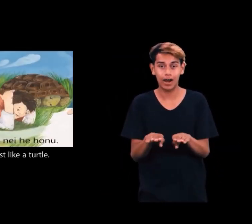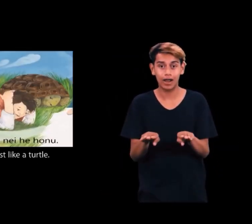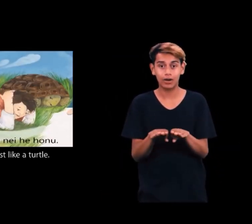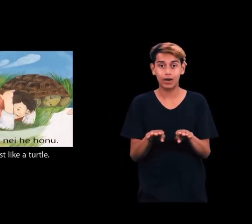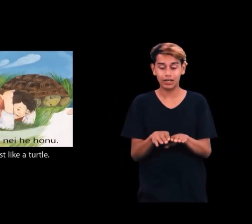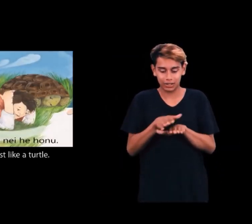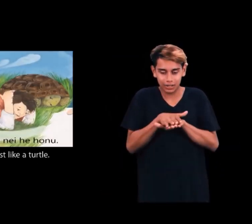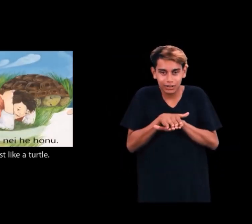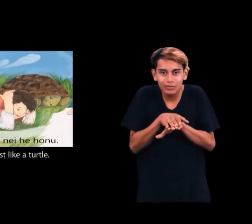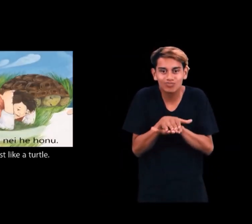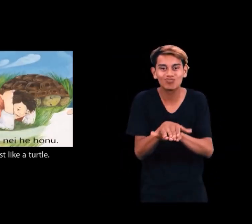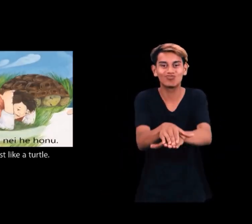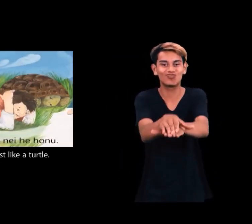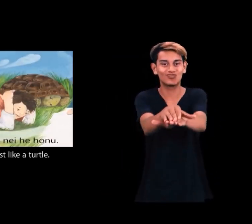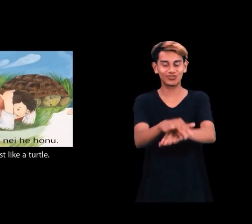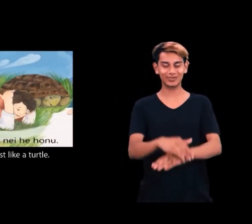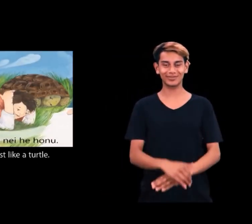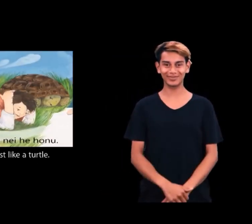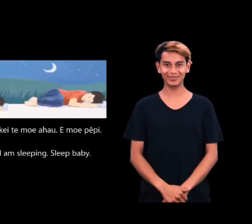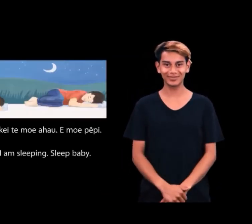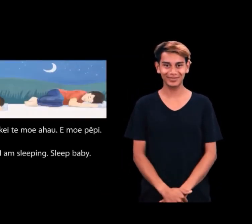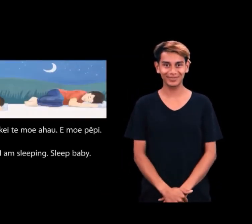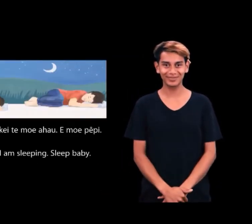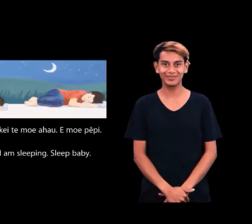Anō nei he honu.